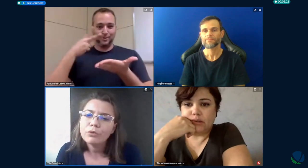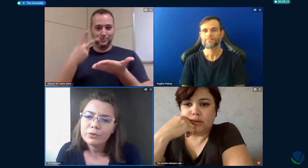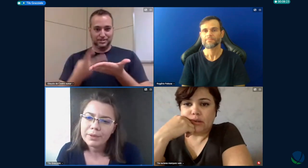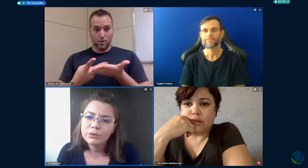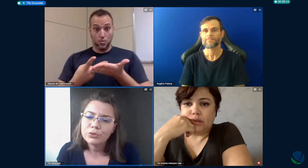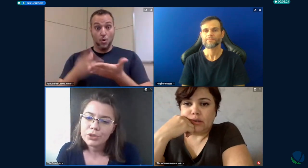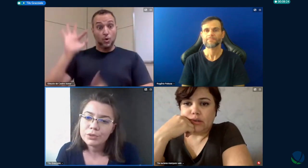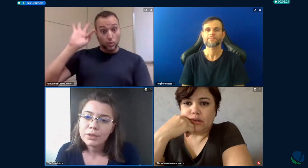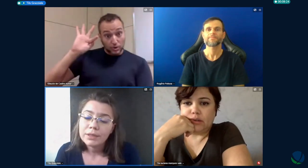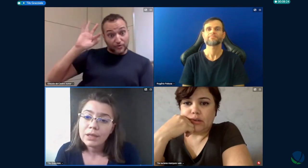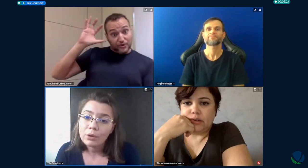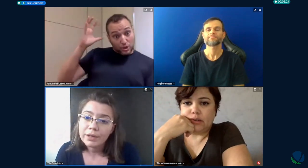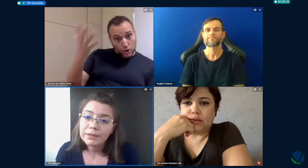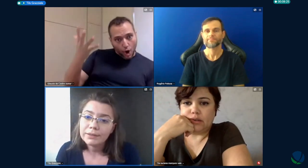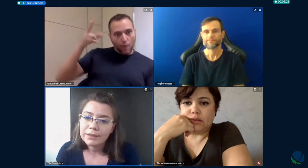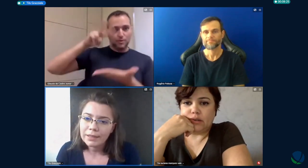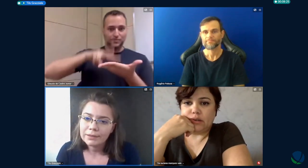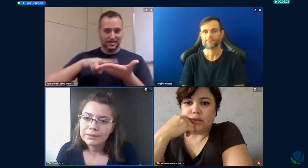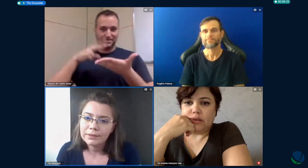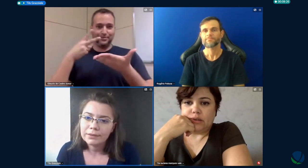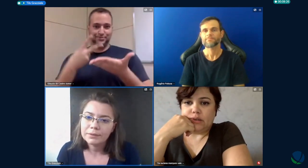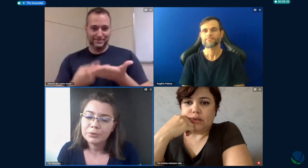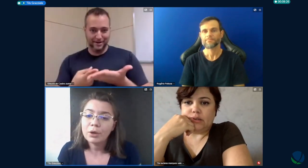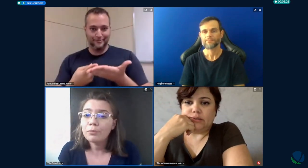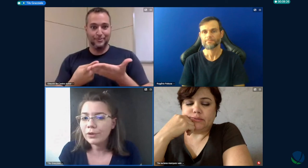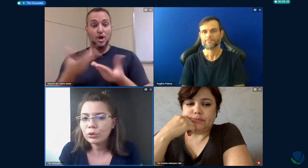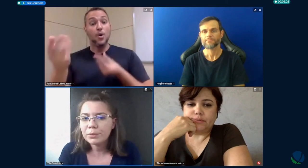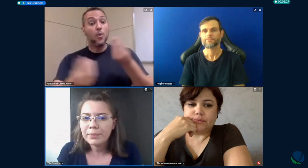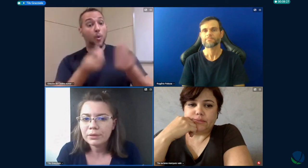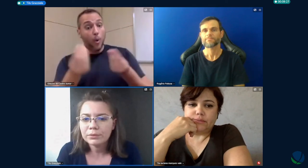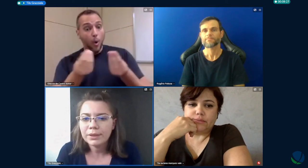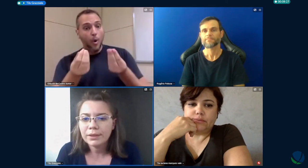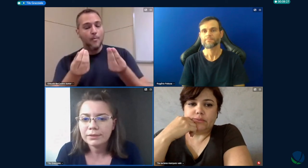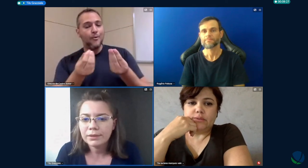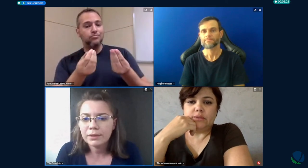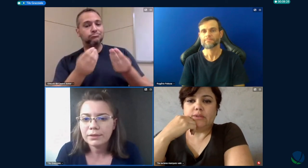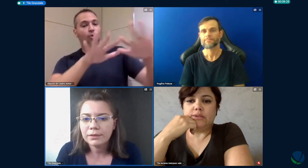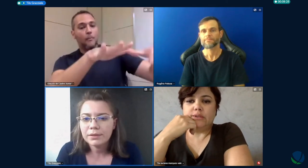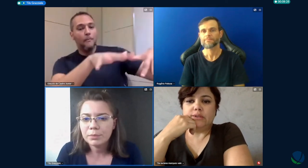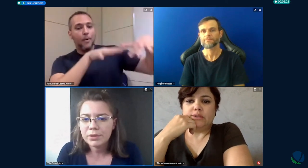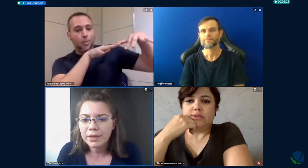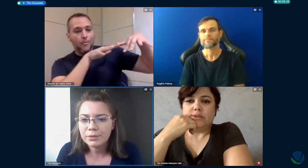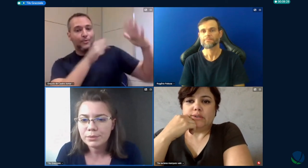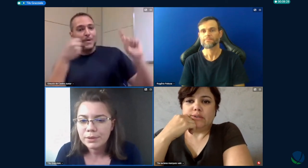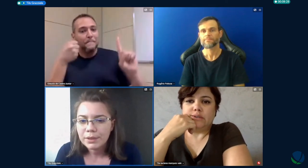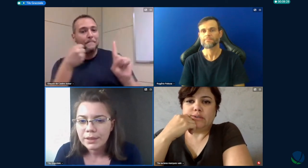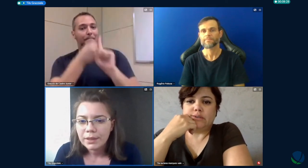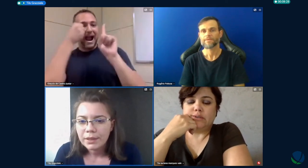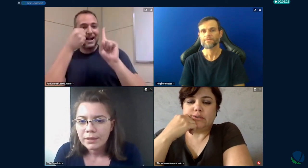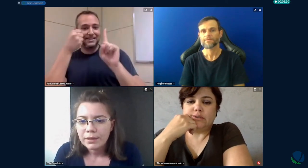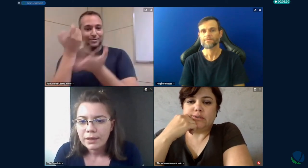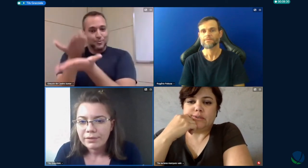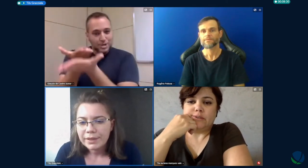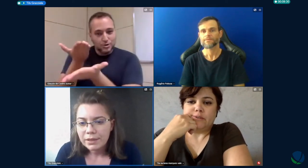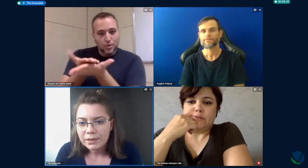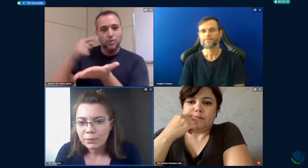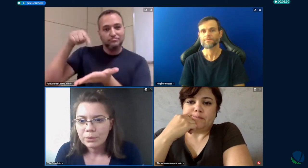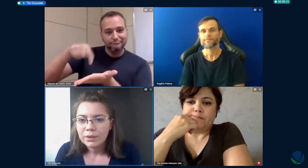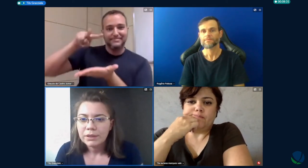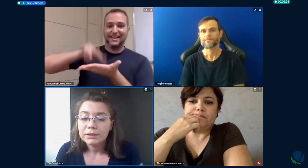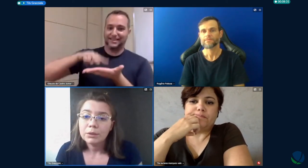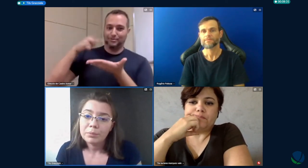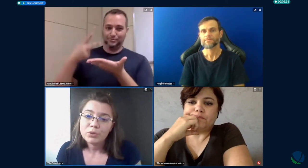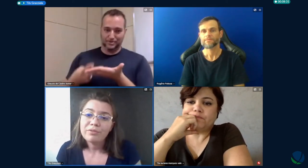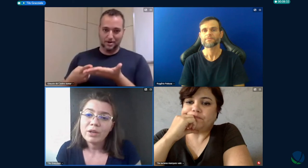o desenvolvimento disso na hora da porque é um fenômeno, né, esse processo, a